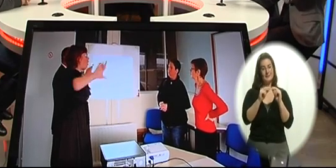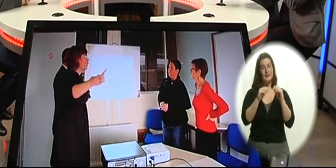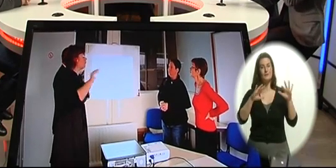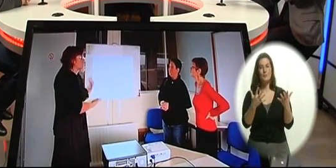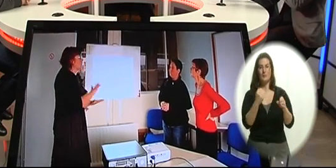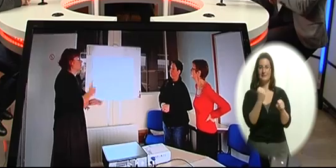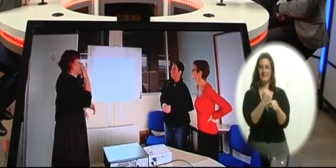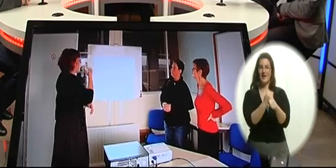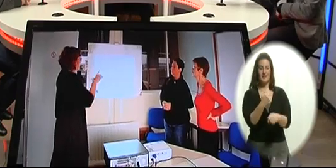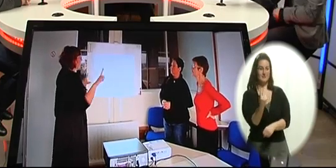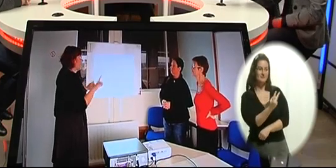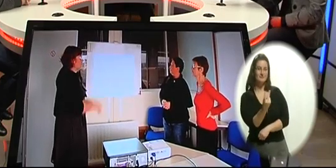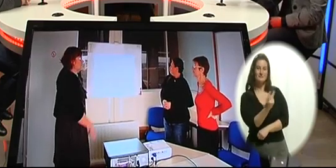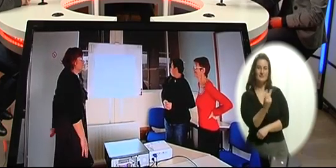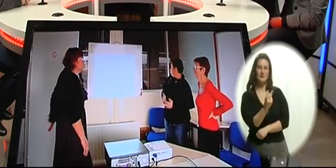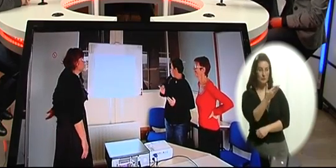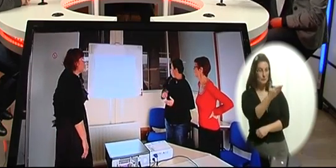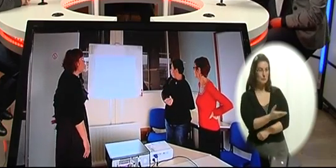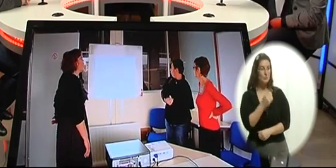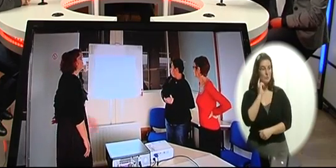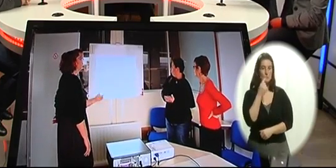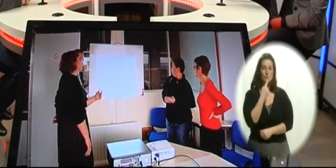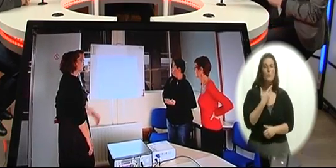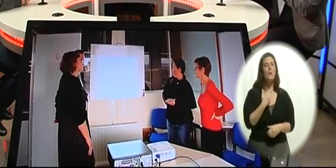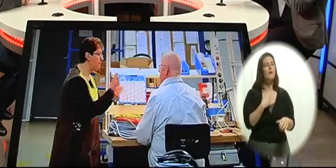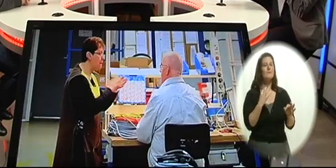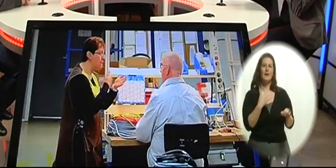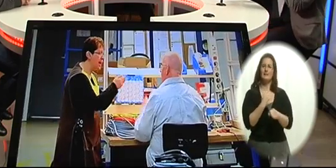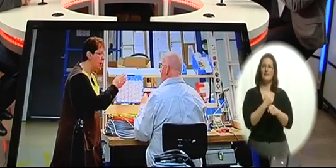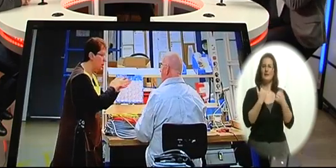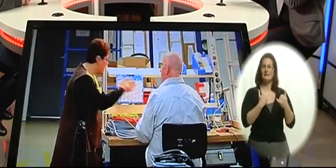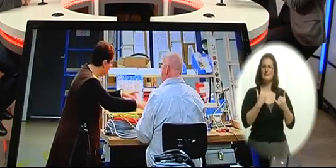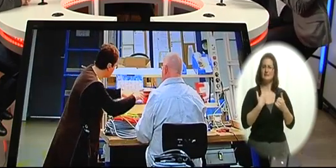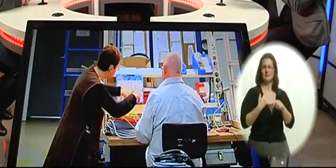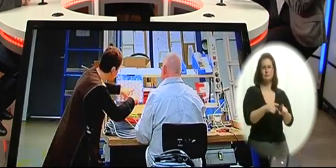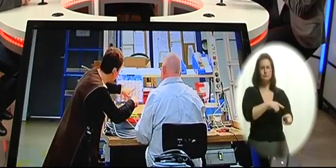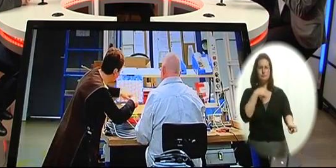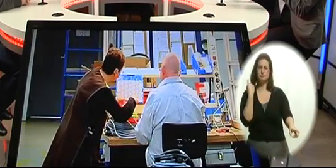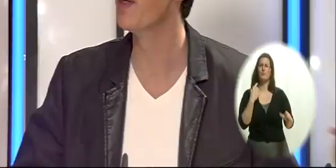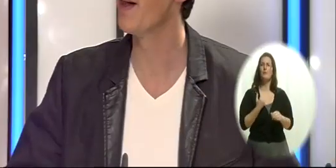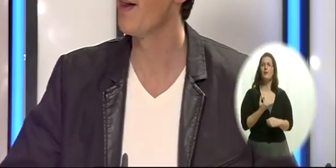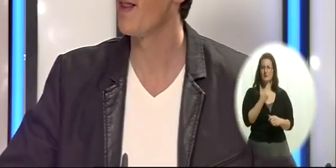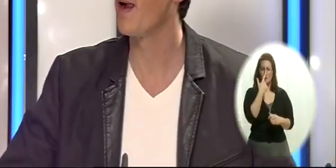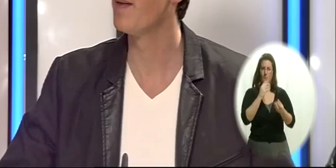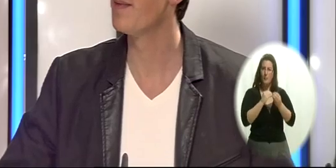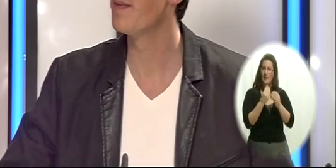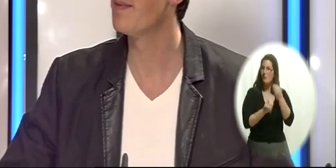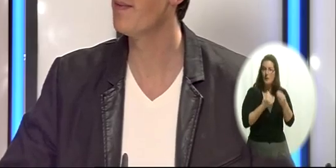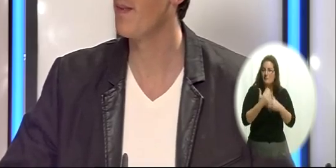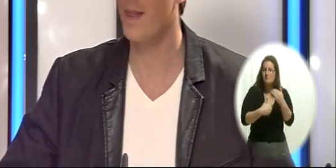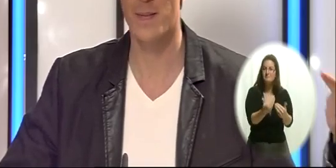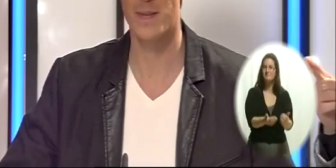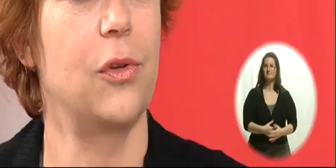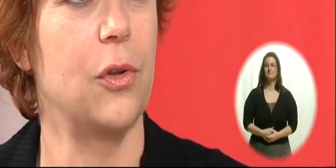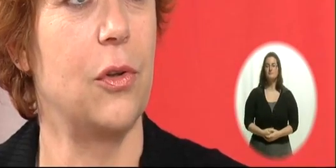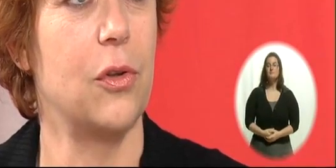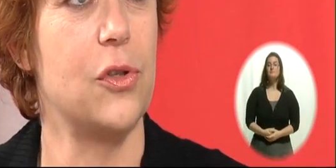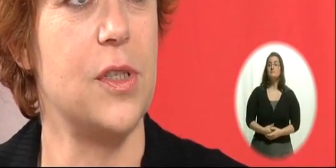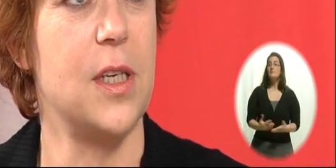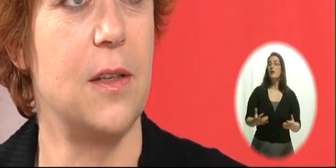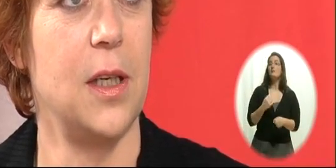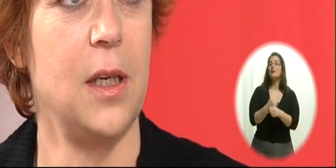Yves, qui est malentendant, qui est sourd. Depuis quand il travaille dans votre société? Et est-ce que ça posait problème à un moment? Alors, il travaille depuis 30 ans